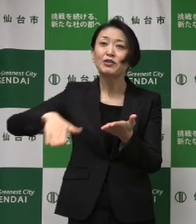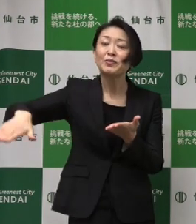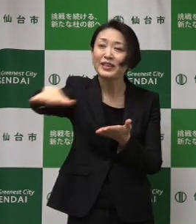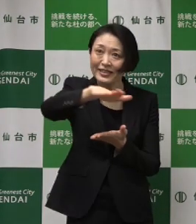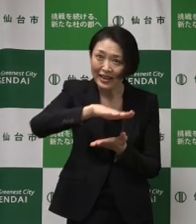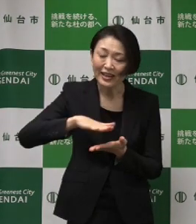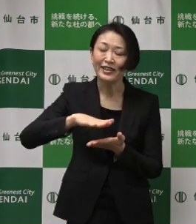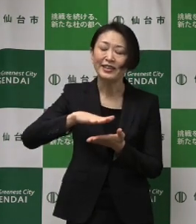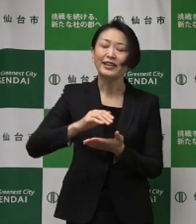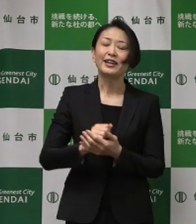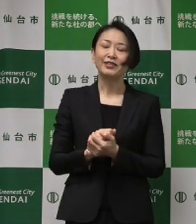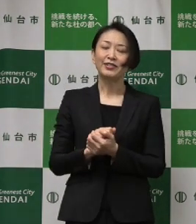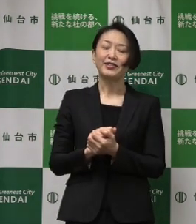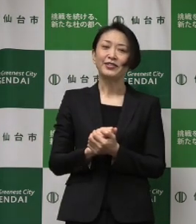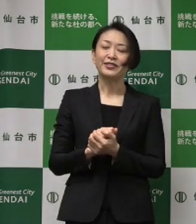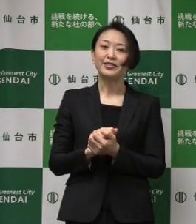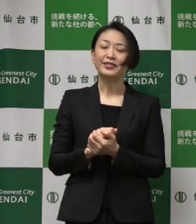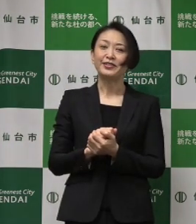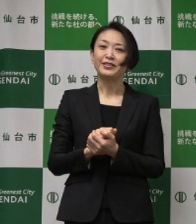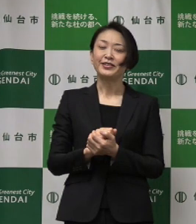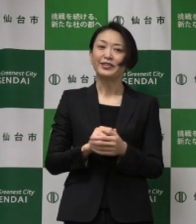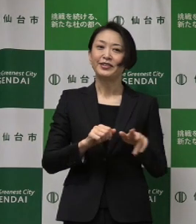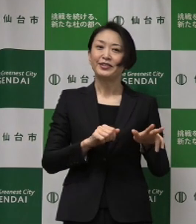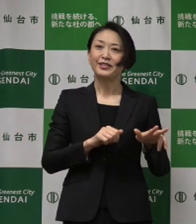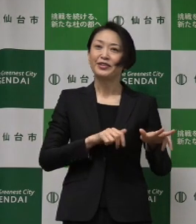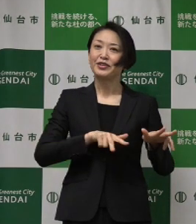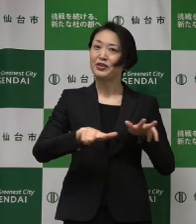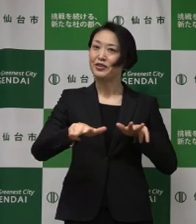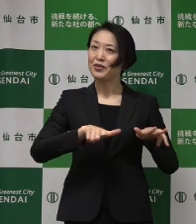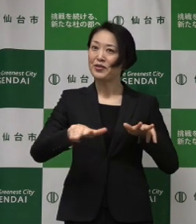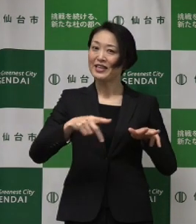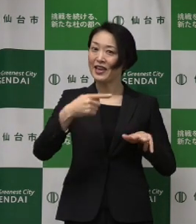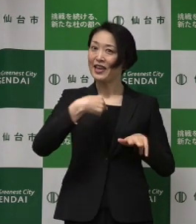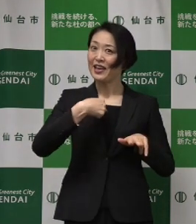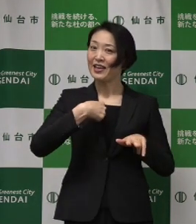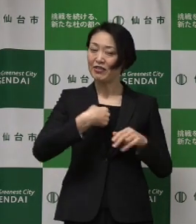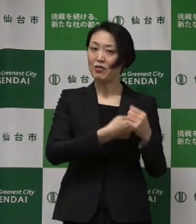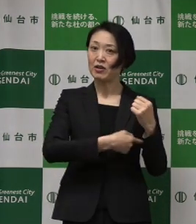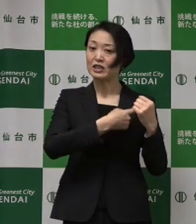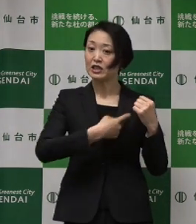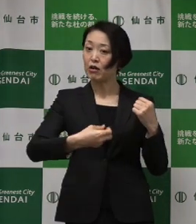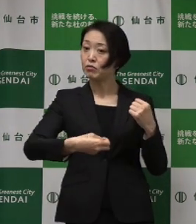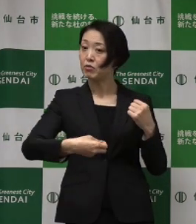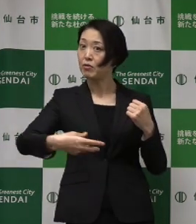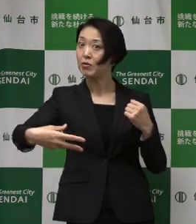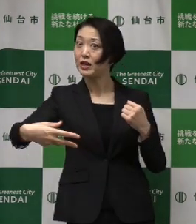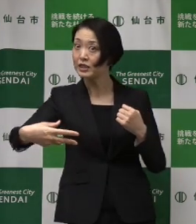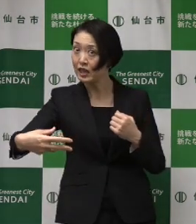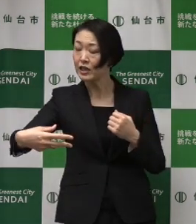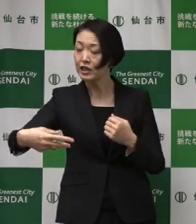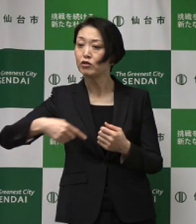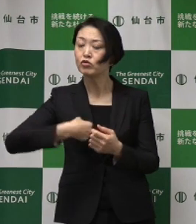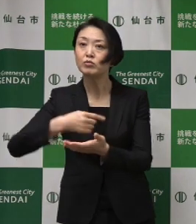が行政の力をちょっとだけ借りて、自分たち の